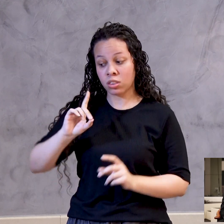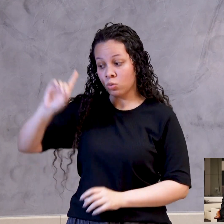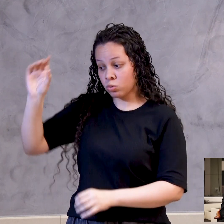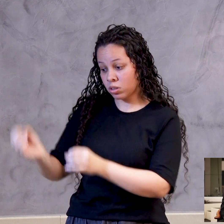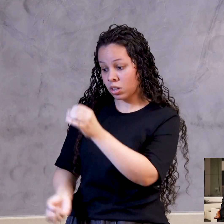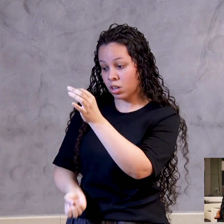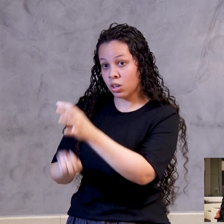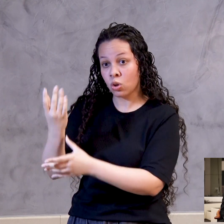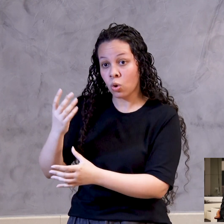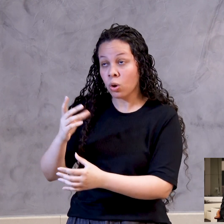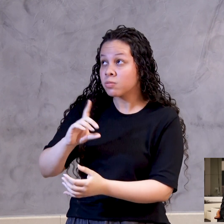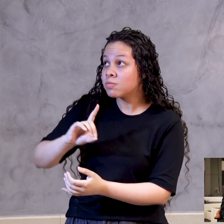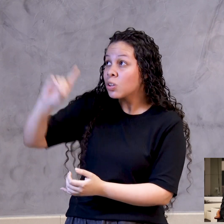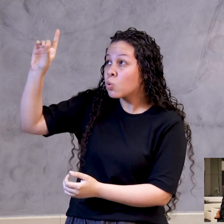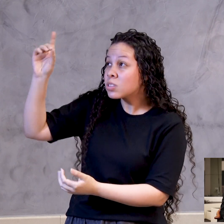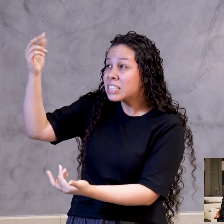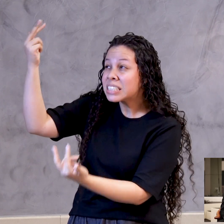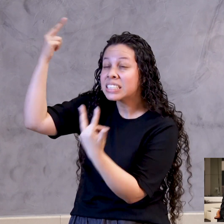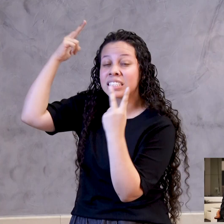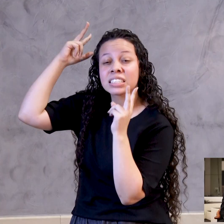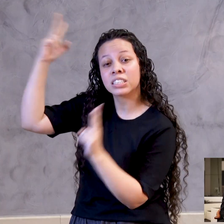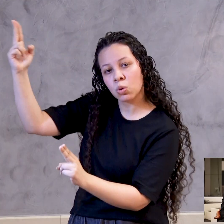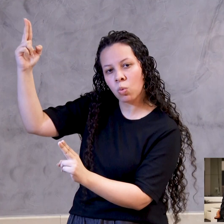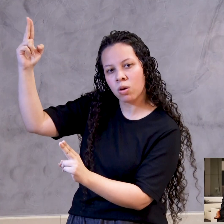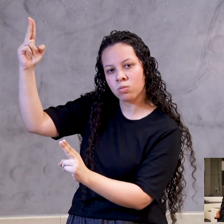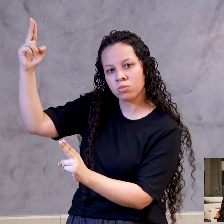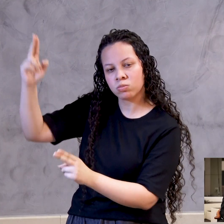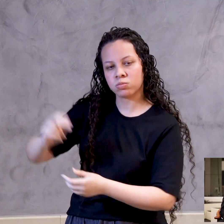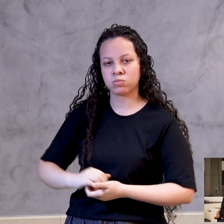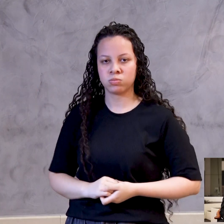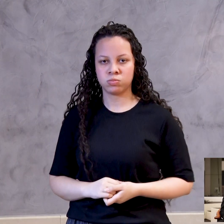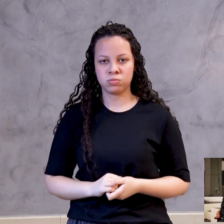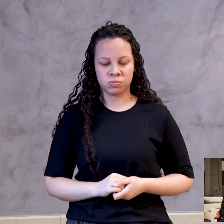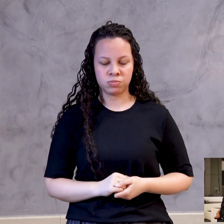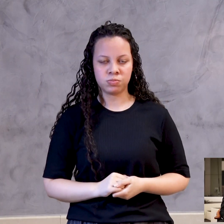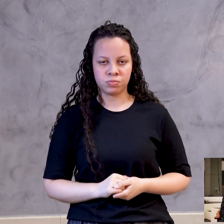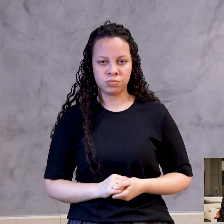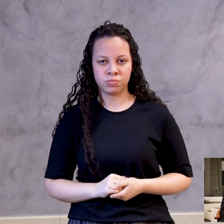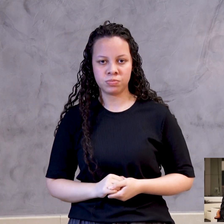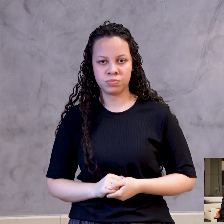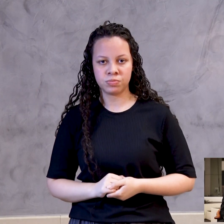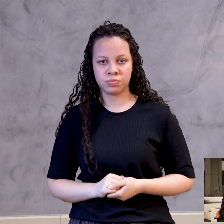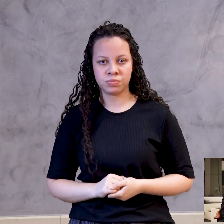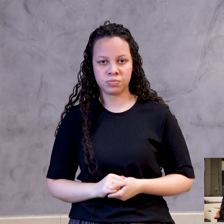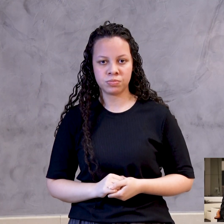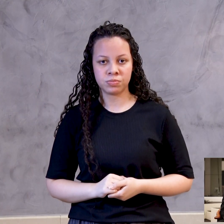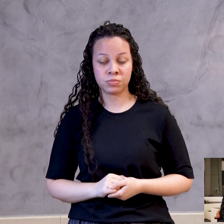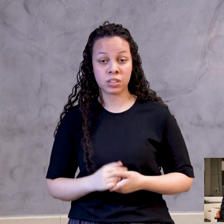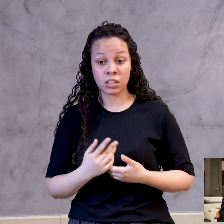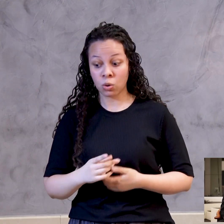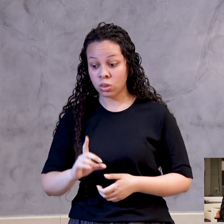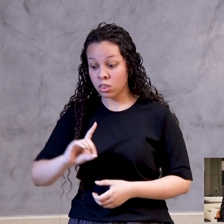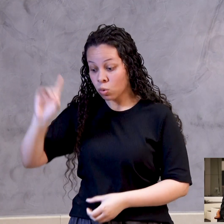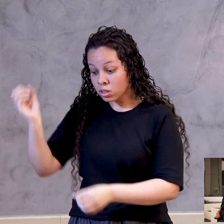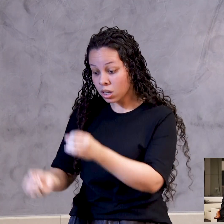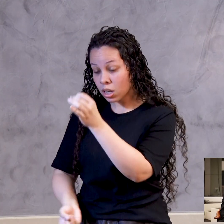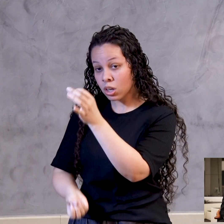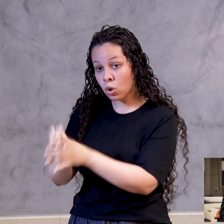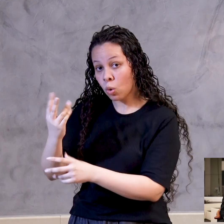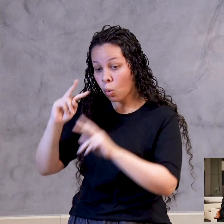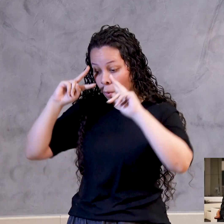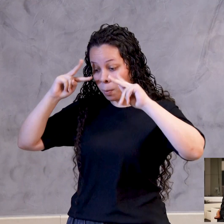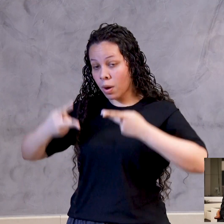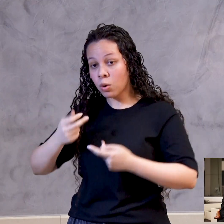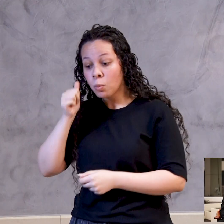sua imagem, a imagem de Deus o criou. Macho e fêmea o